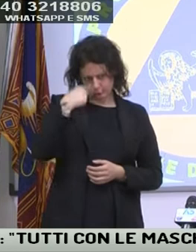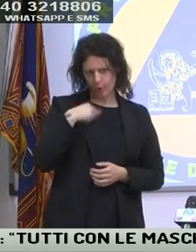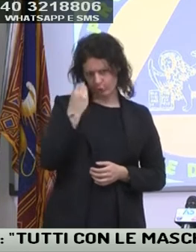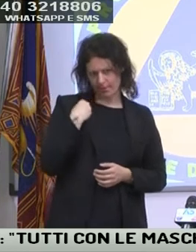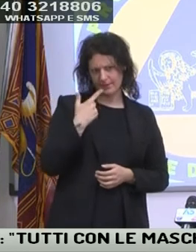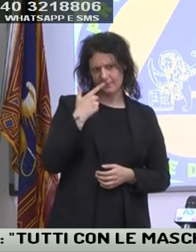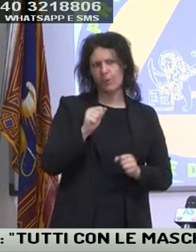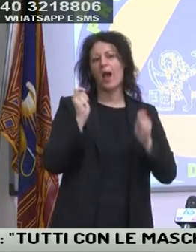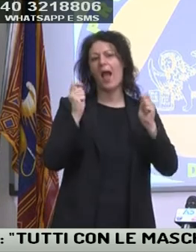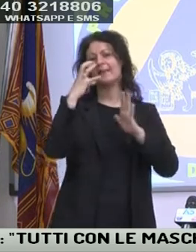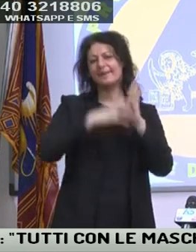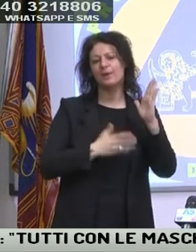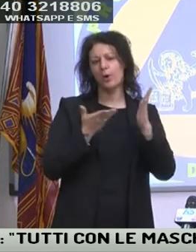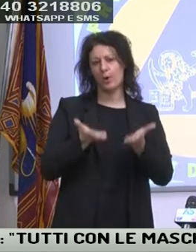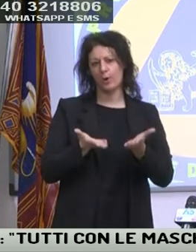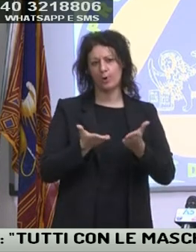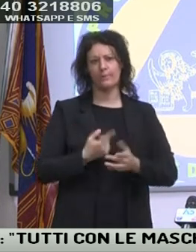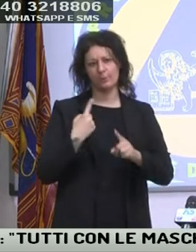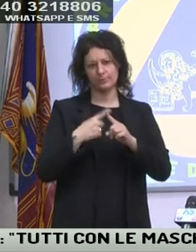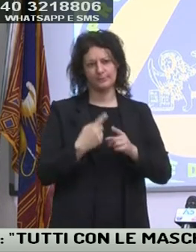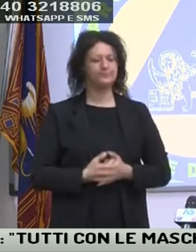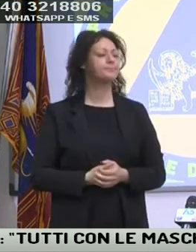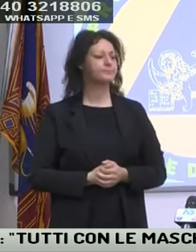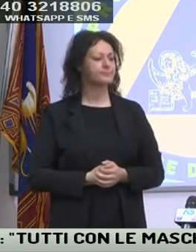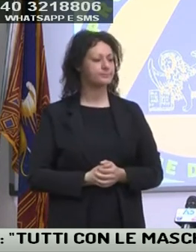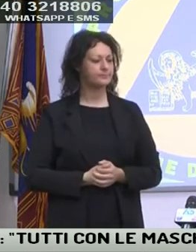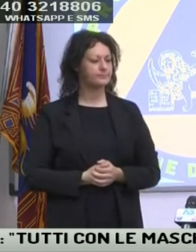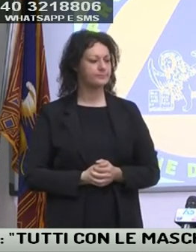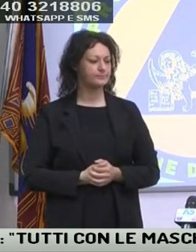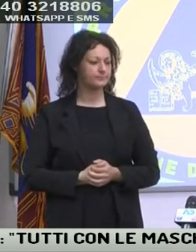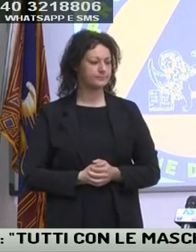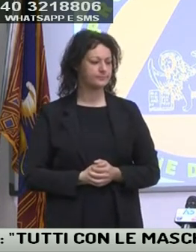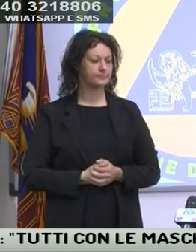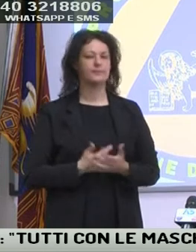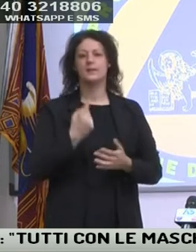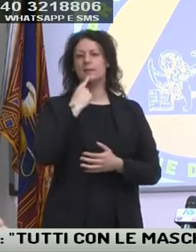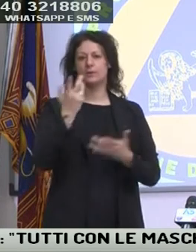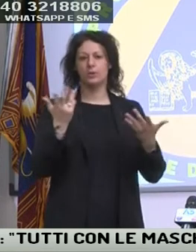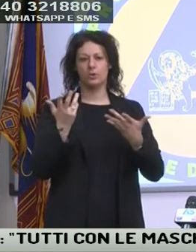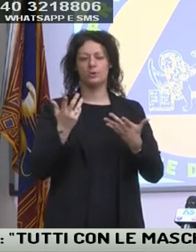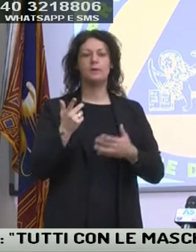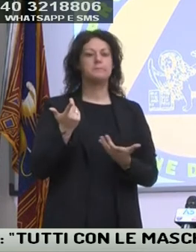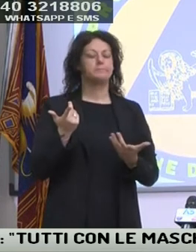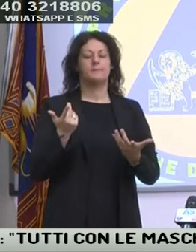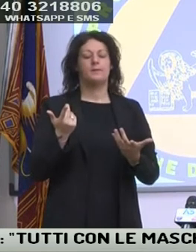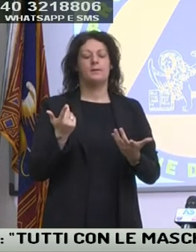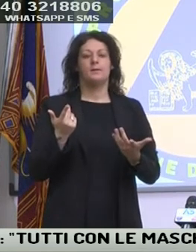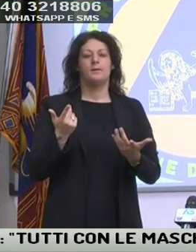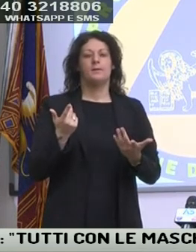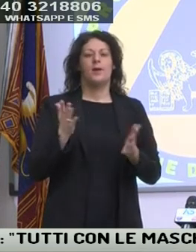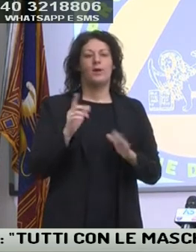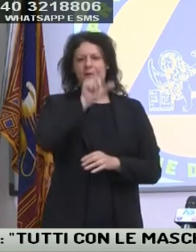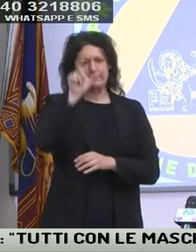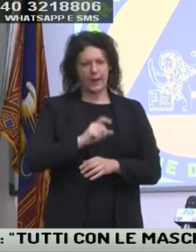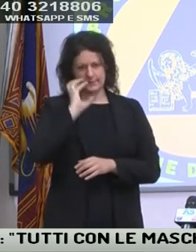ieri, per cui avevo perso. No, al di là di questo, io trovo strano questo paese nel quale, cioè, se uno